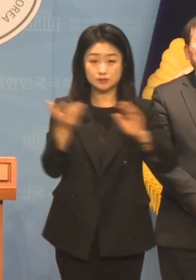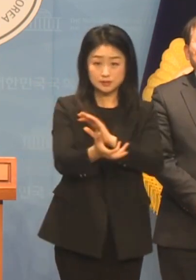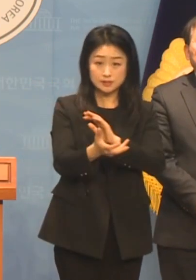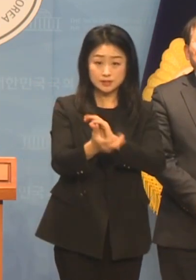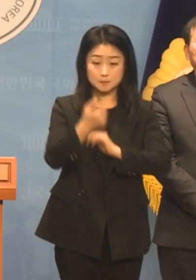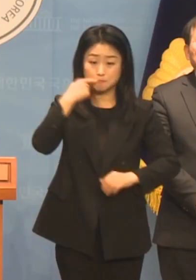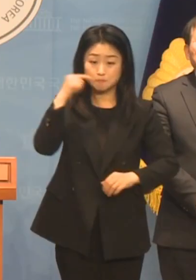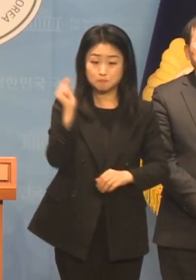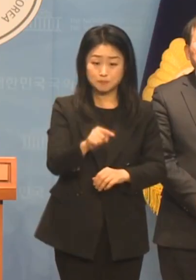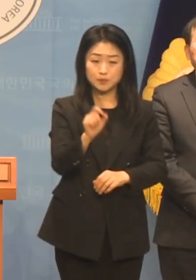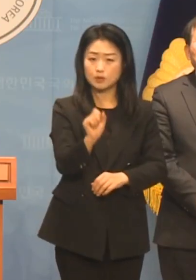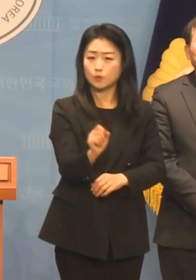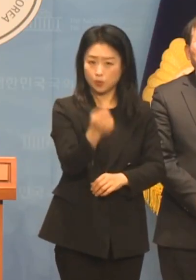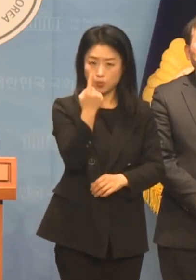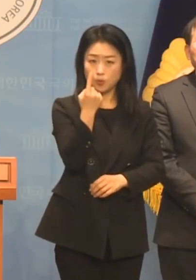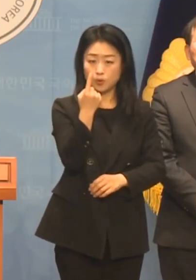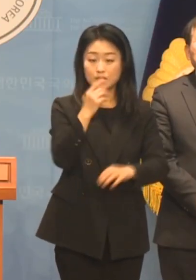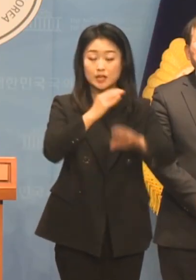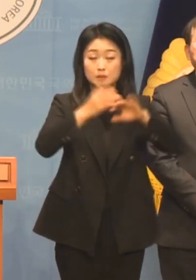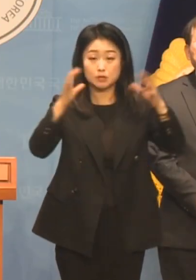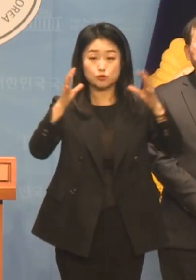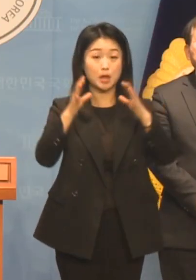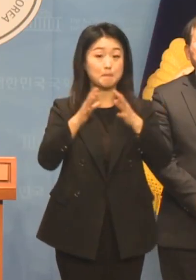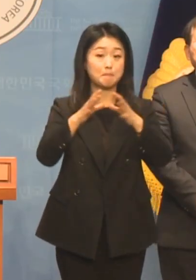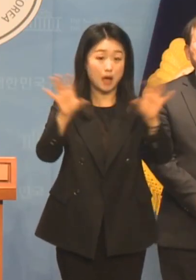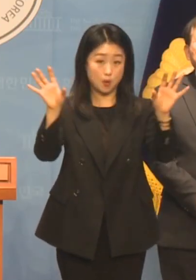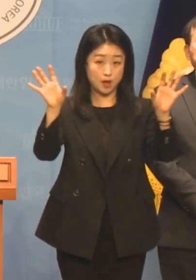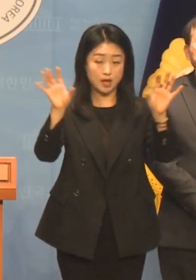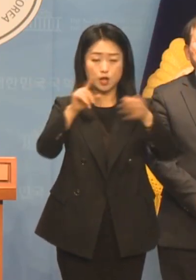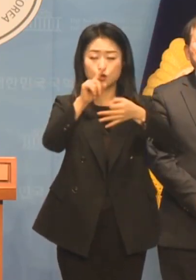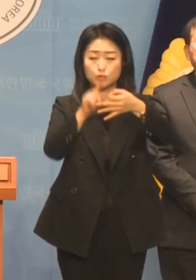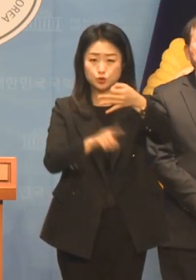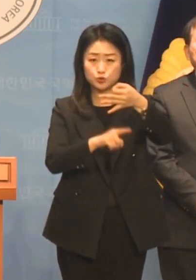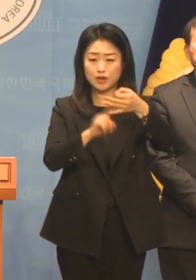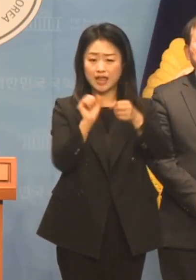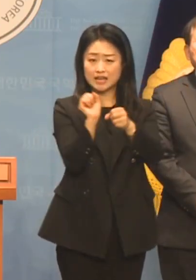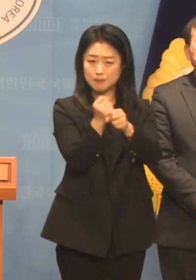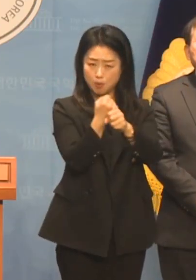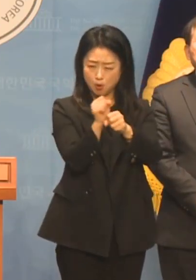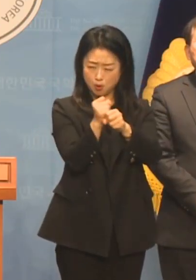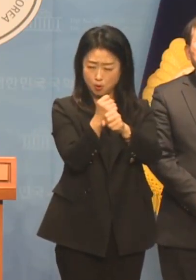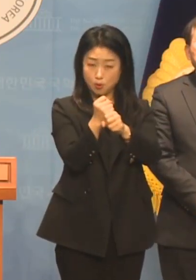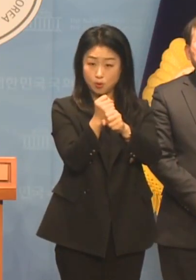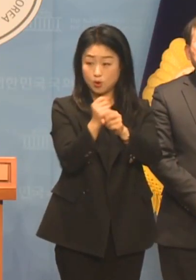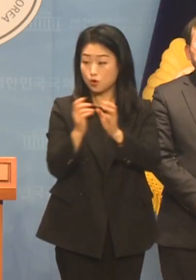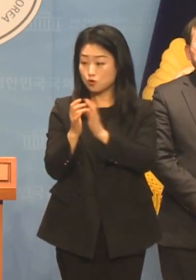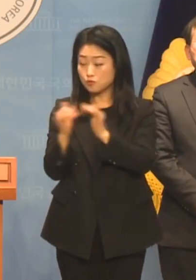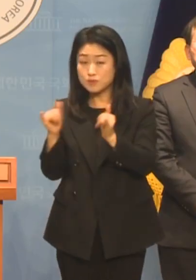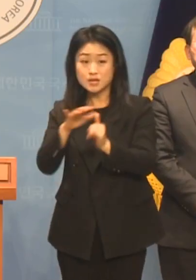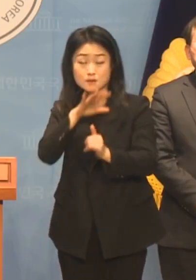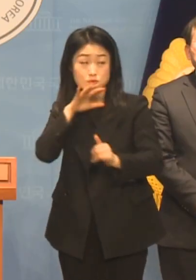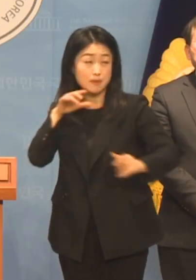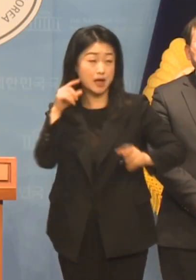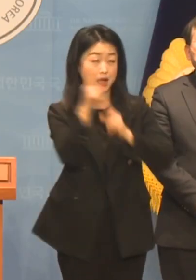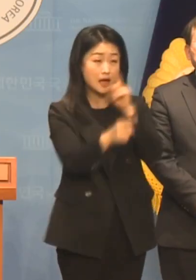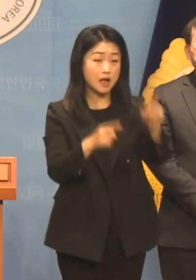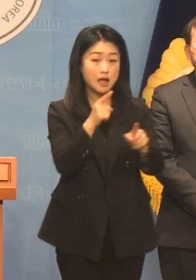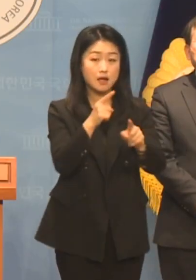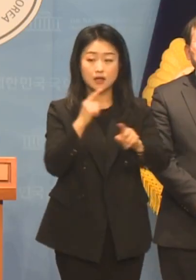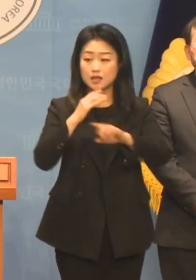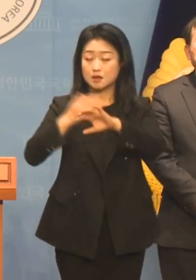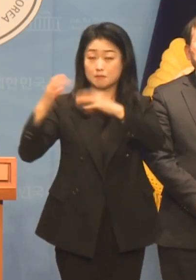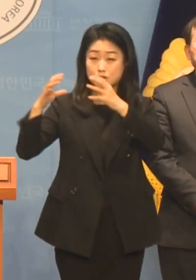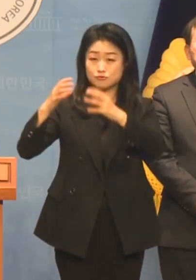위법적 폭거를 통해 민주주의를 파괴하려고 한 윤석열의 음모는 국민들의 저항과 민주주의의 굳건함